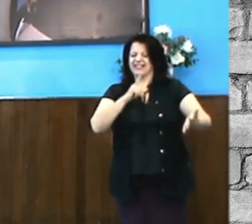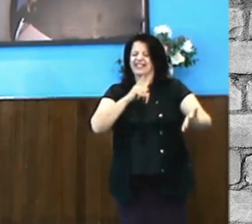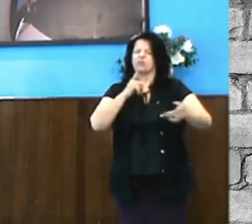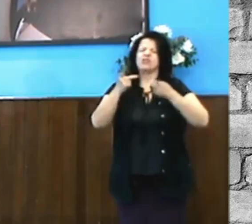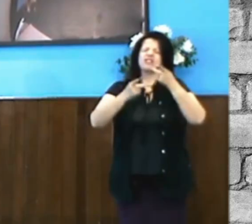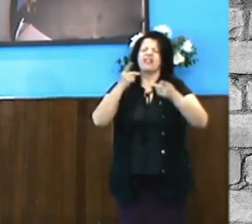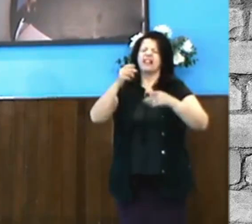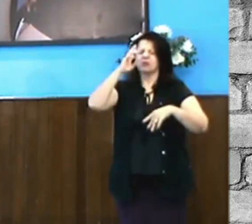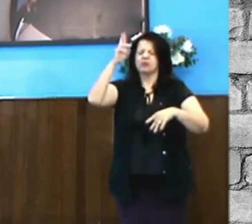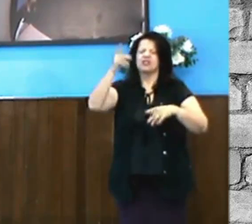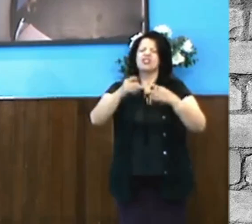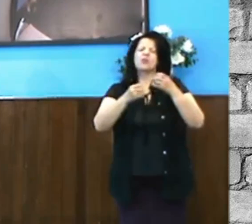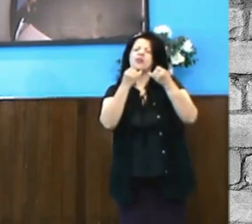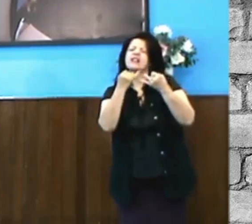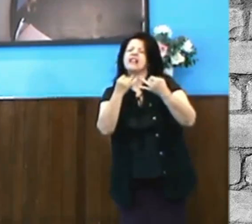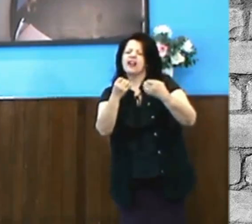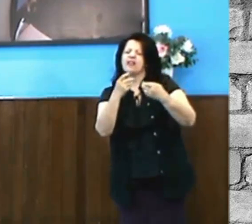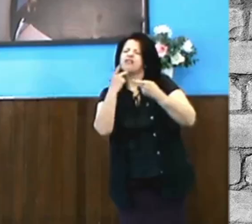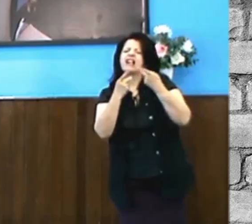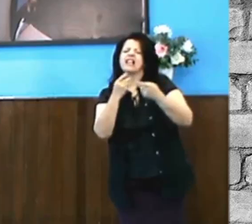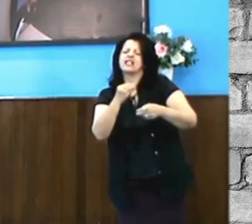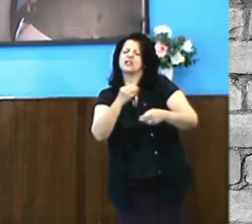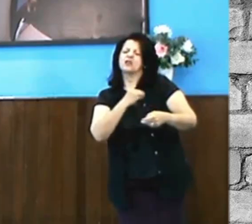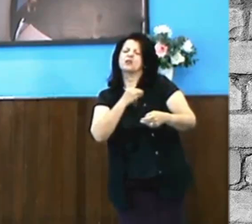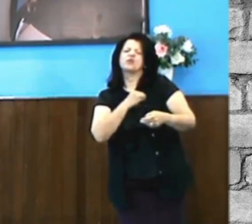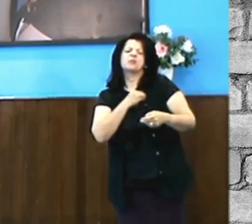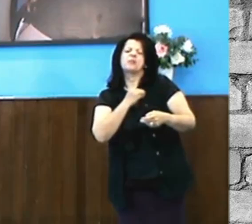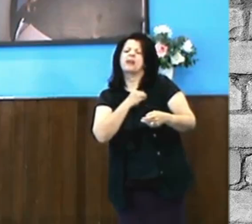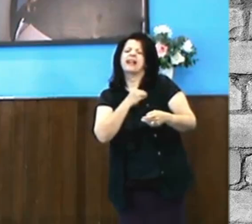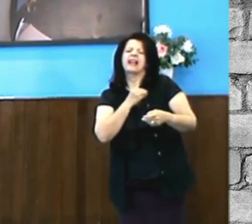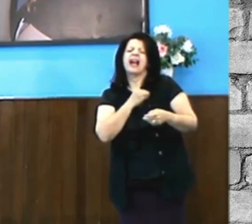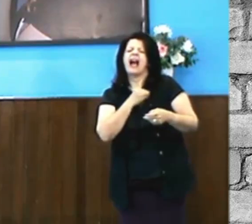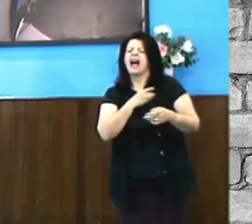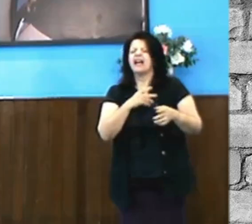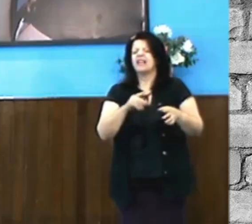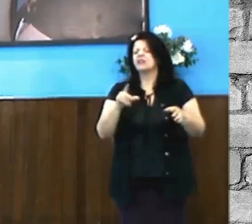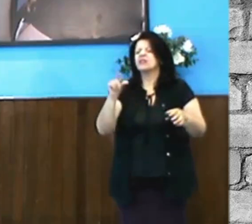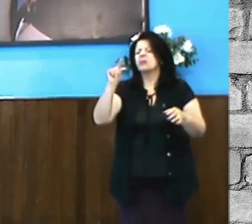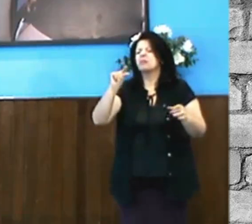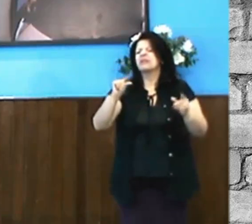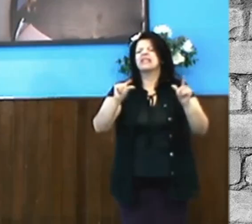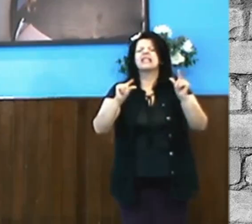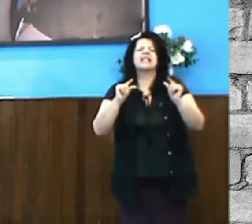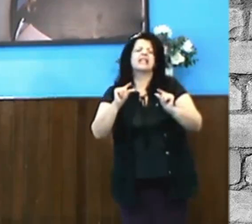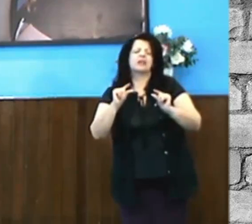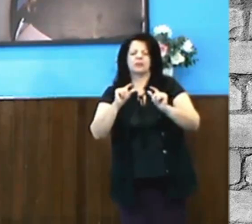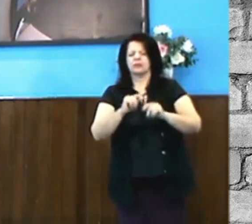nossos pecados são compulsões, são vícios, dos quais muitas vezes somos reféns e